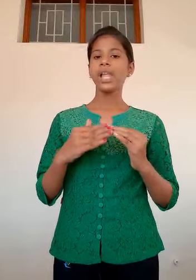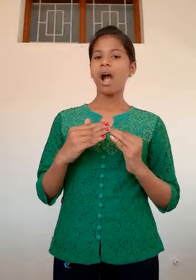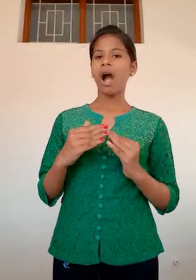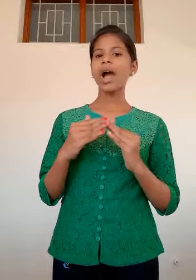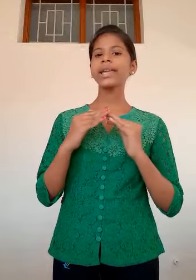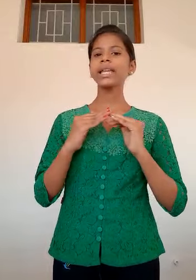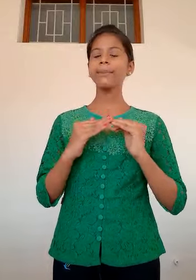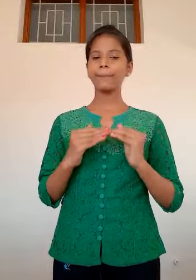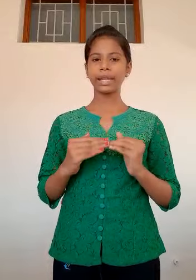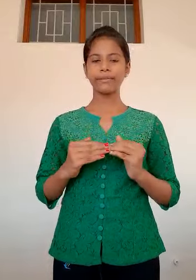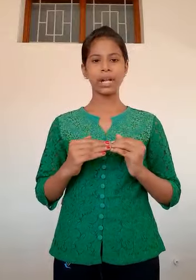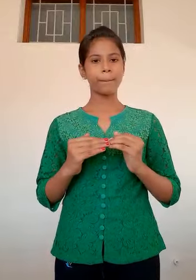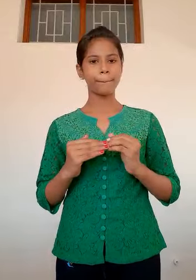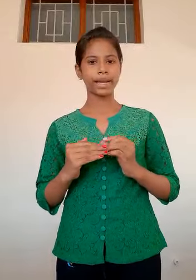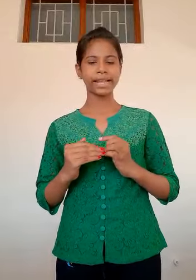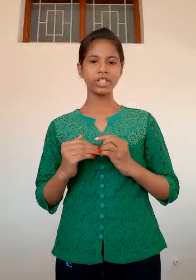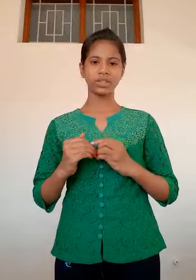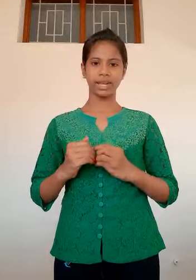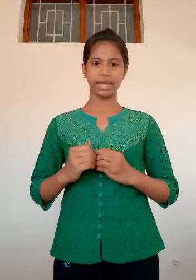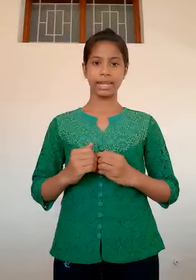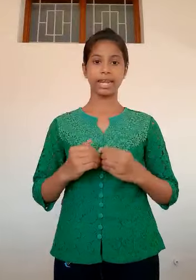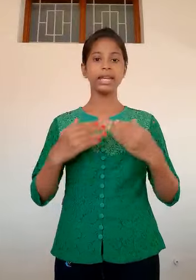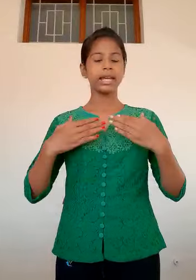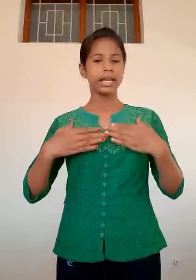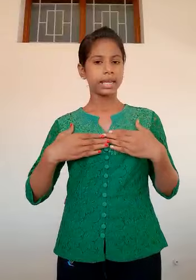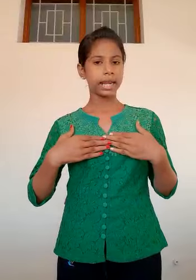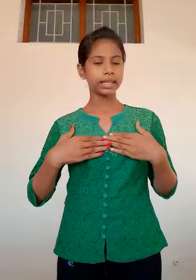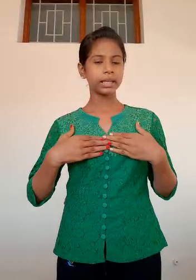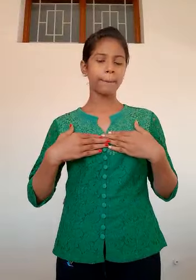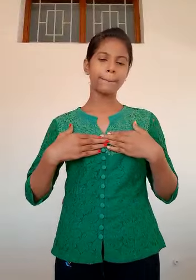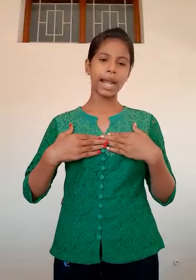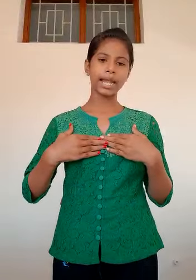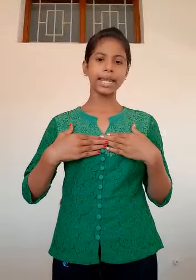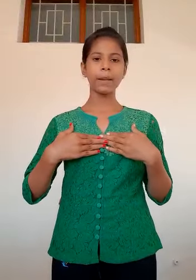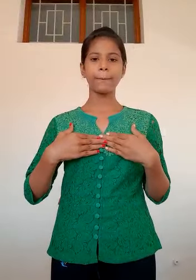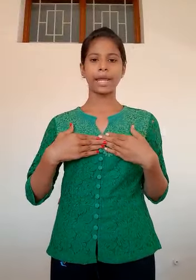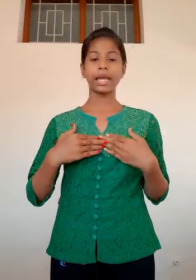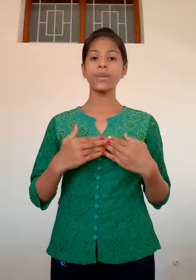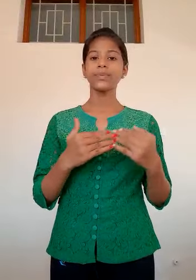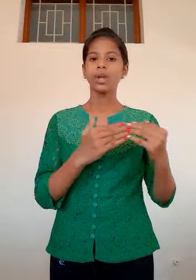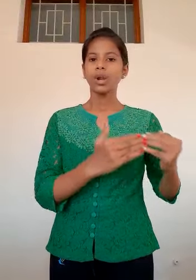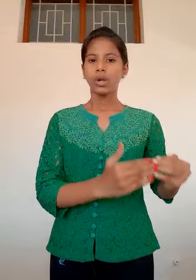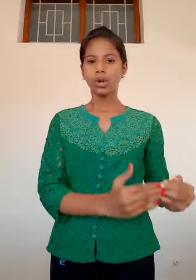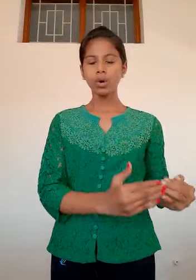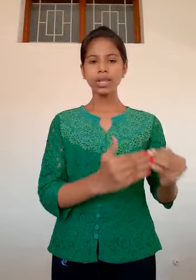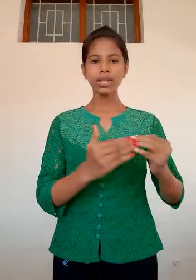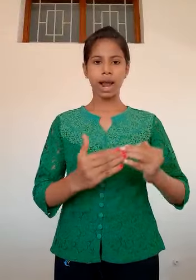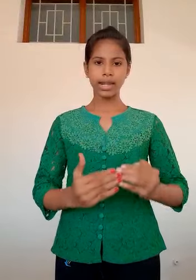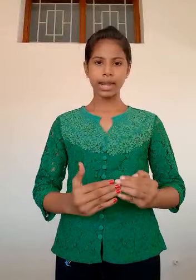ஆங்கில பிரிவ mysterious பகிஞ்சு வரிகிரேன் எனது பெல்லி என் பெயர் luz Kern் Crown